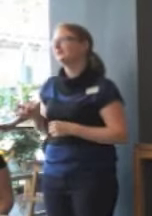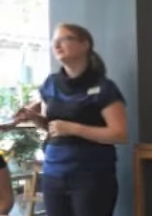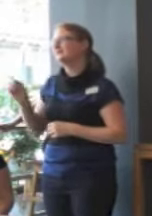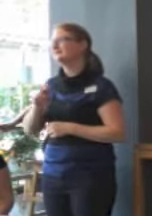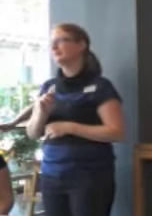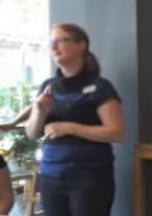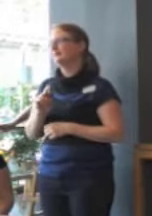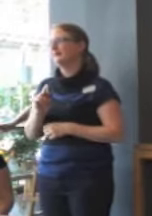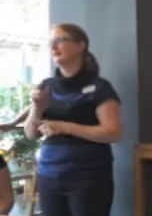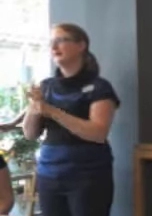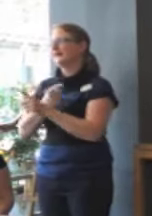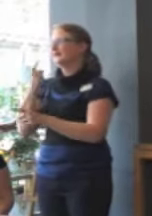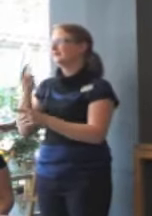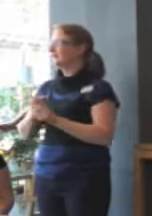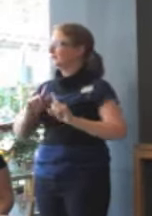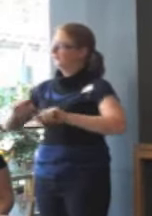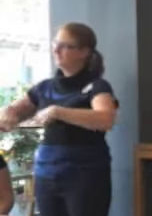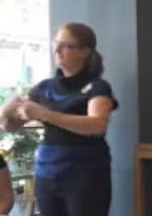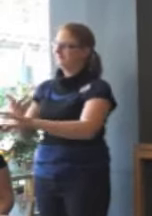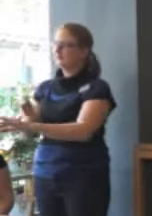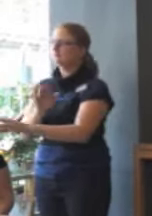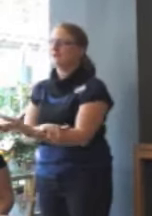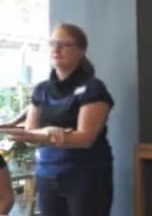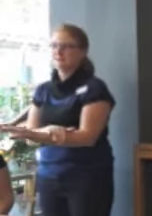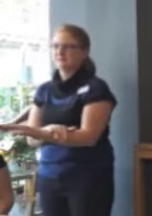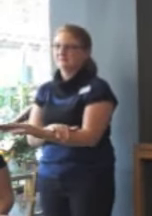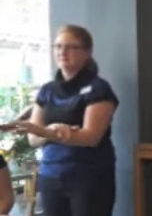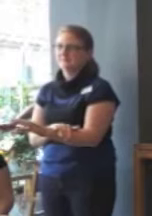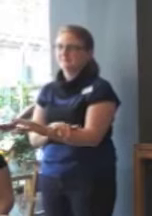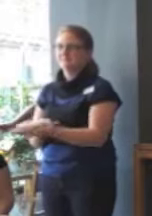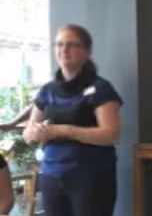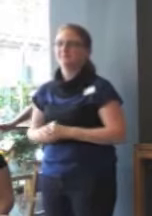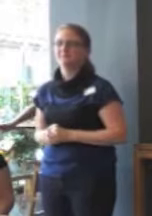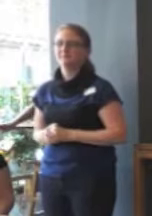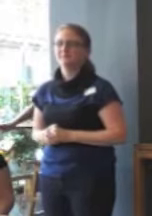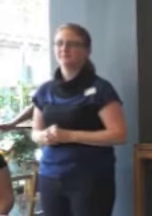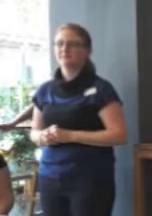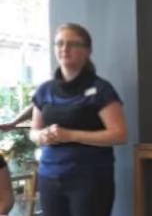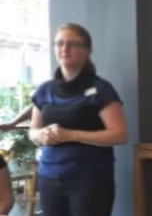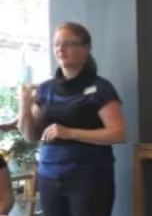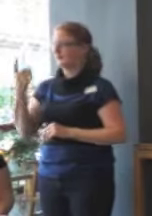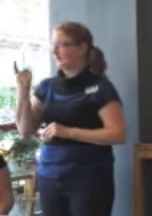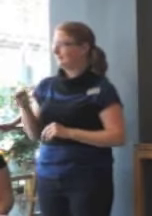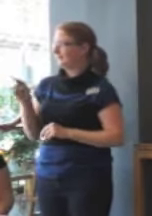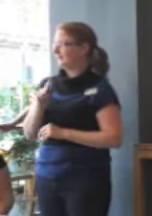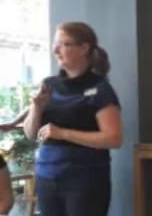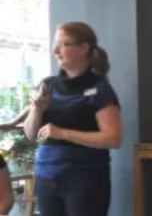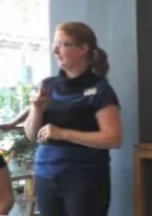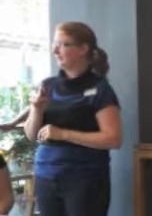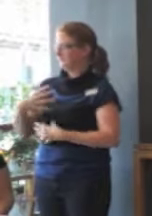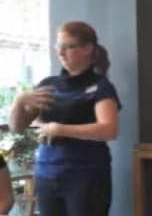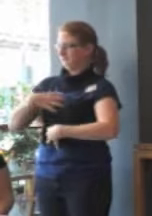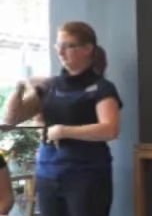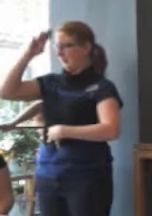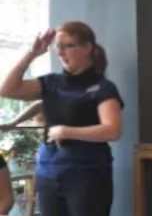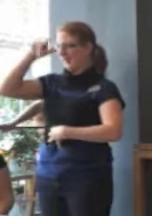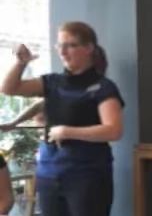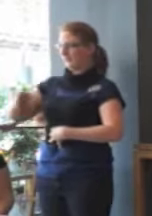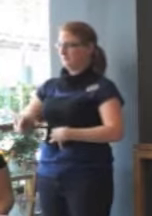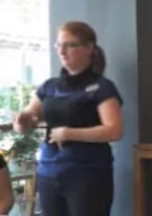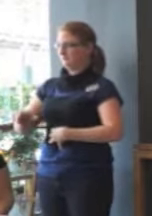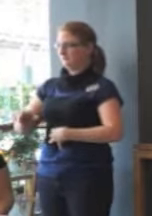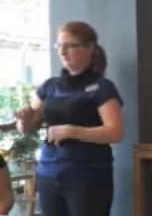det här med att ständigt utveckla kompetensen. Om vi tar som ett exempel en läkare, alltså det är en